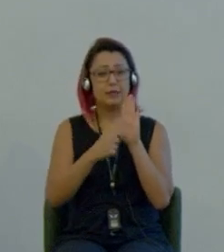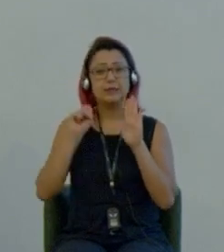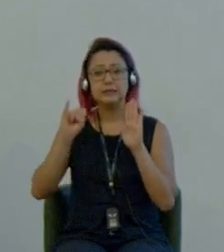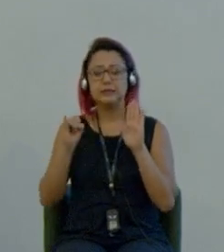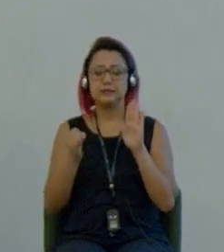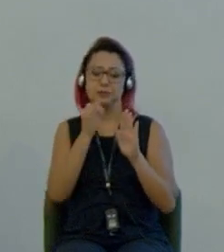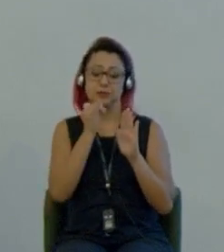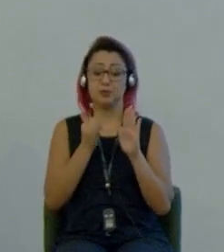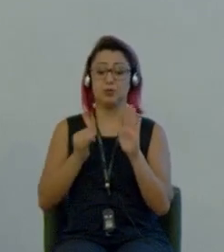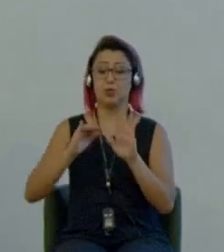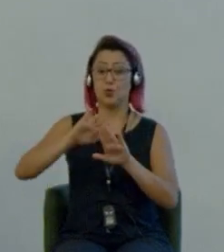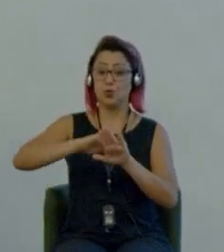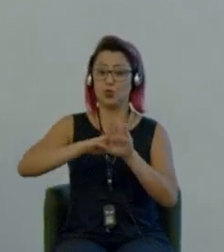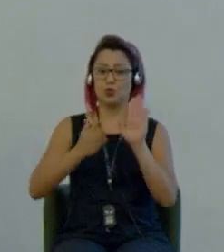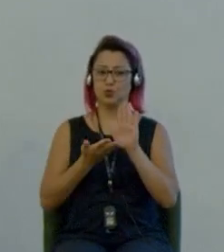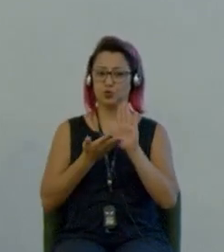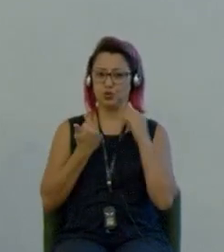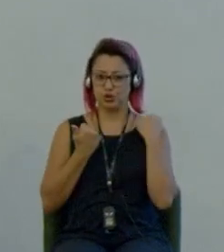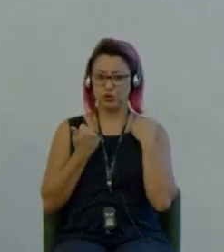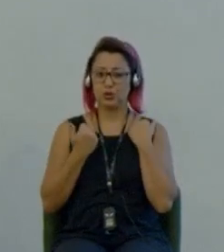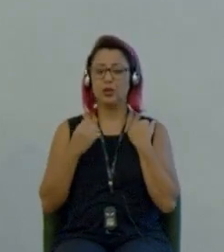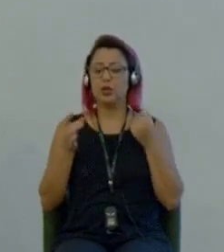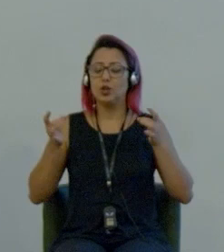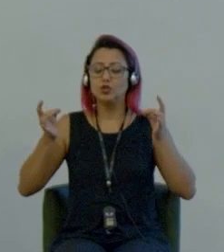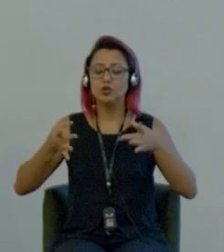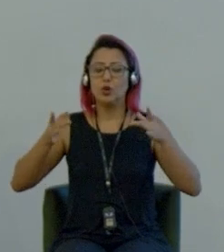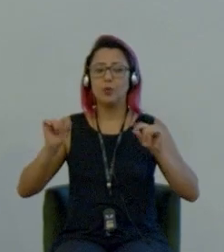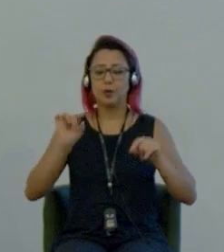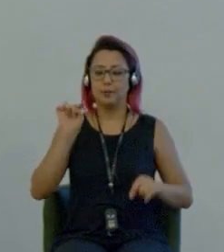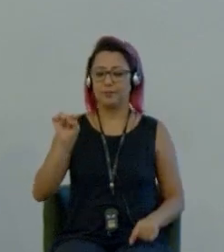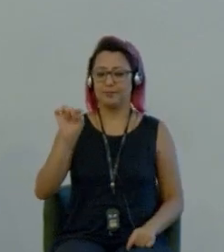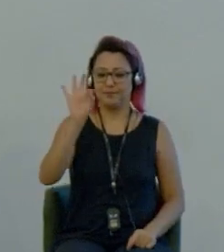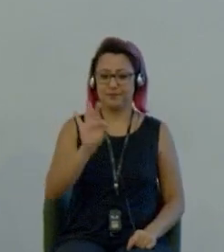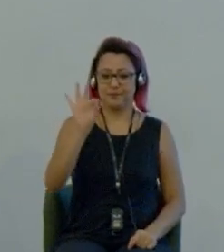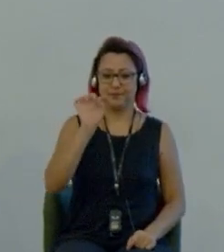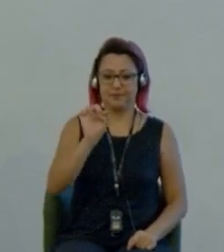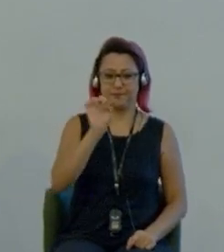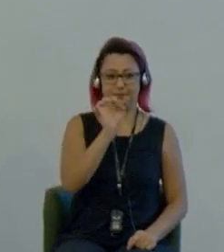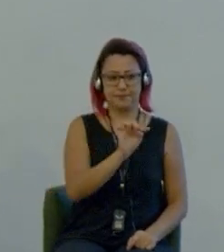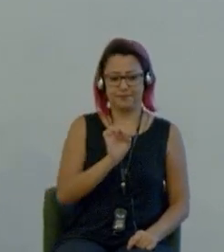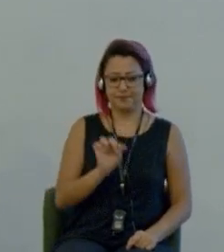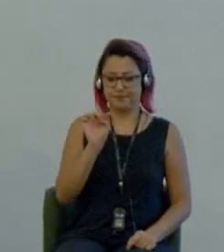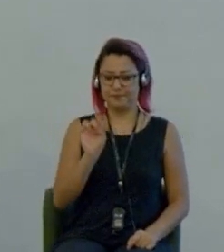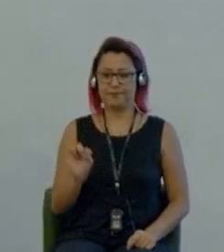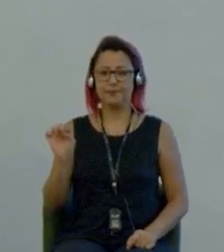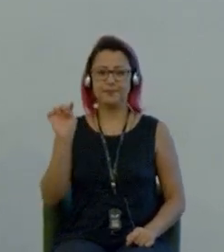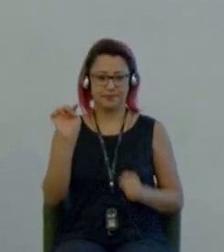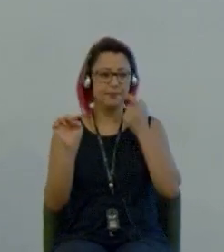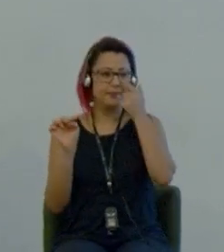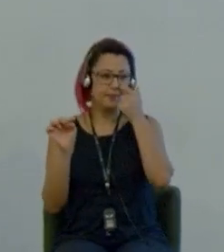représente l'espace que par les êtres qui le fabriquent, si vous me suivez, c'est ce que je vous disais tout à l'heure, qu'est-ce que ça